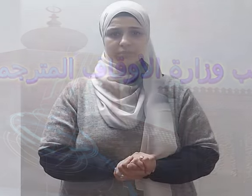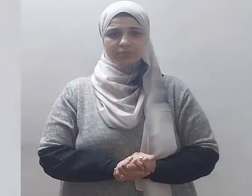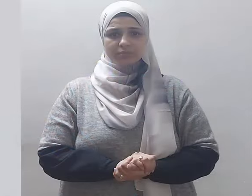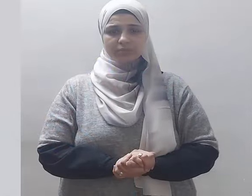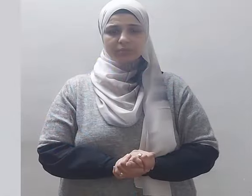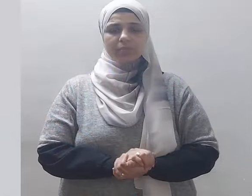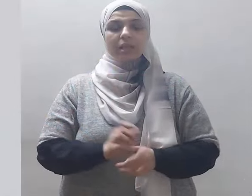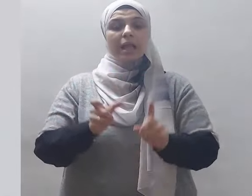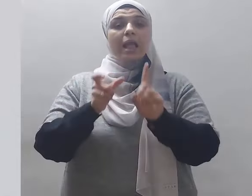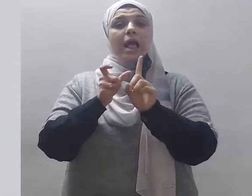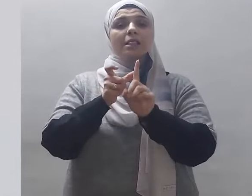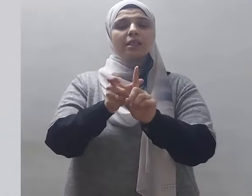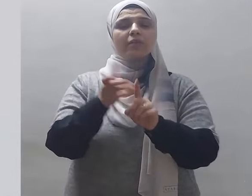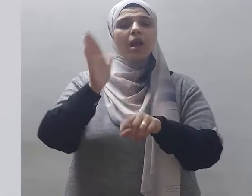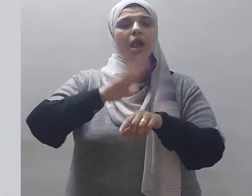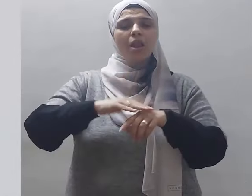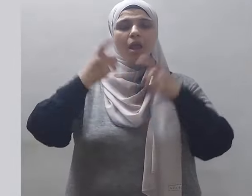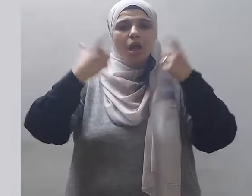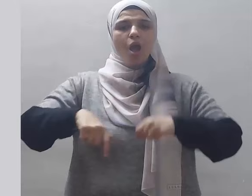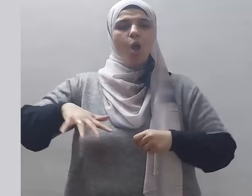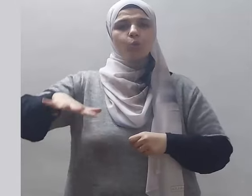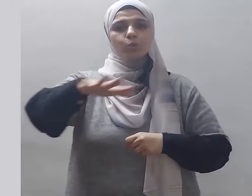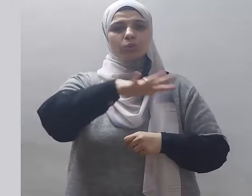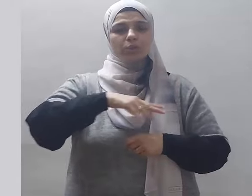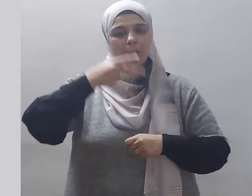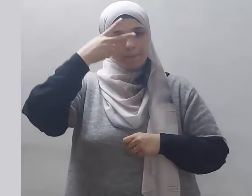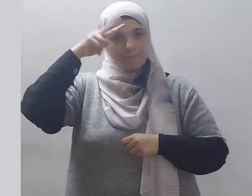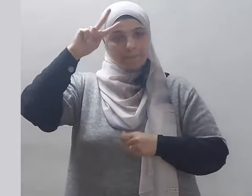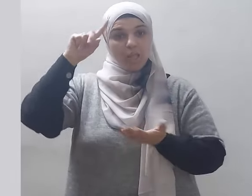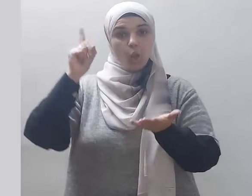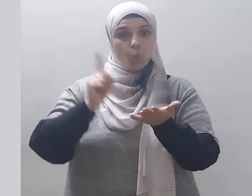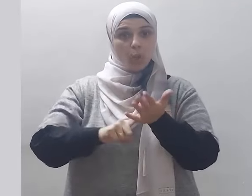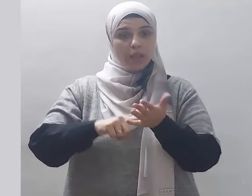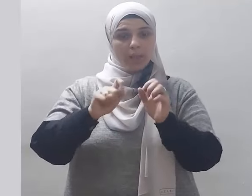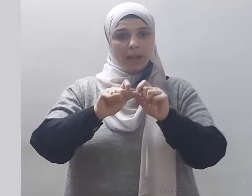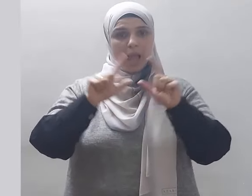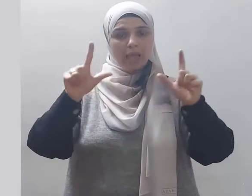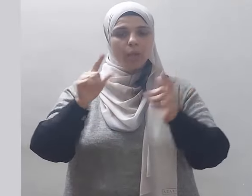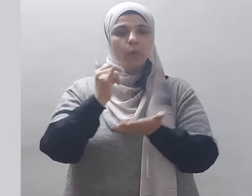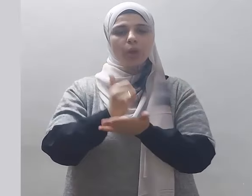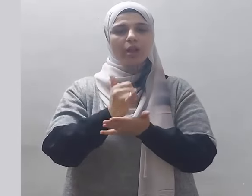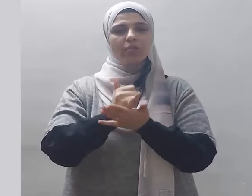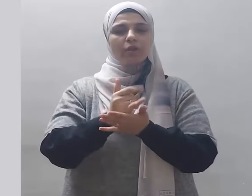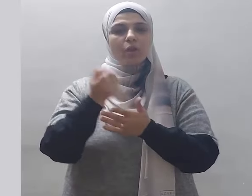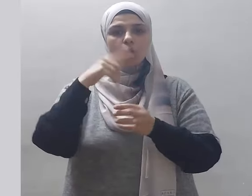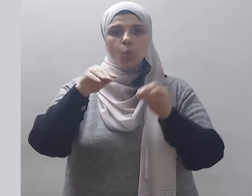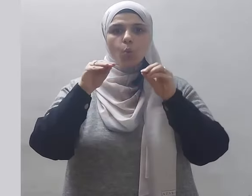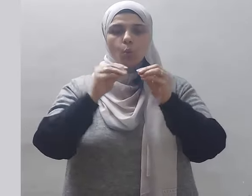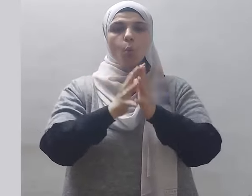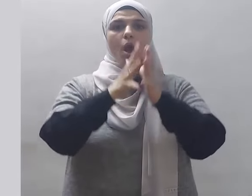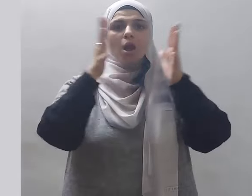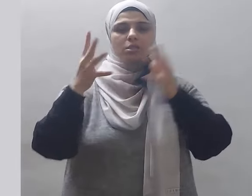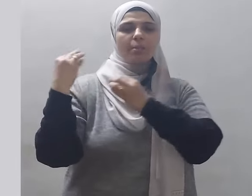الدفاع عن الاوطان بين الواجب العيني والكفائي وعظم الجزاء